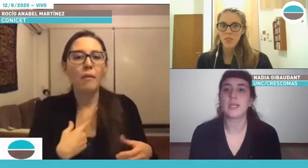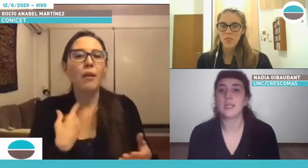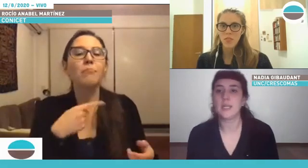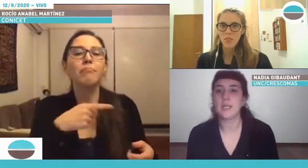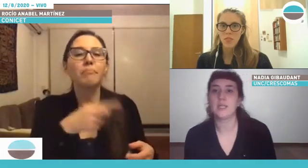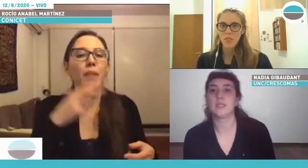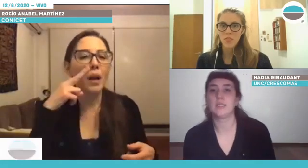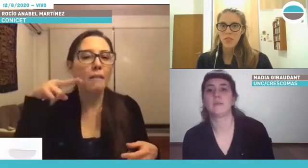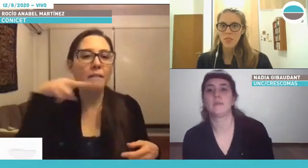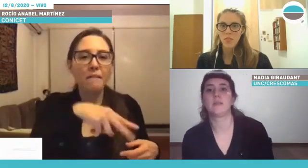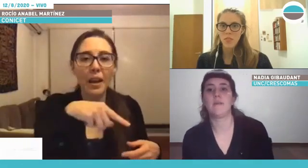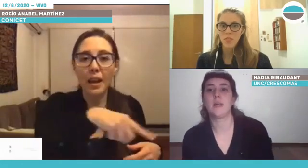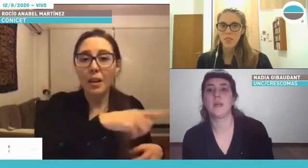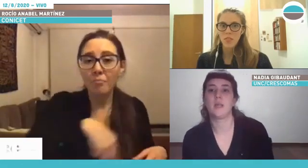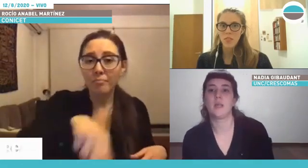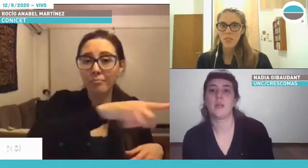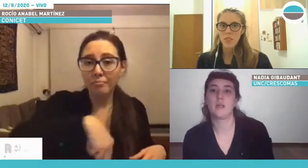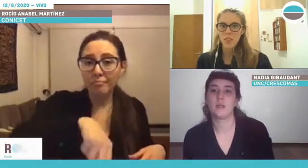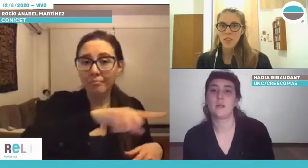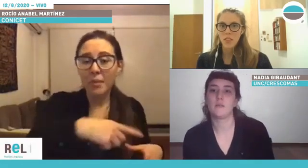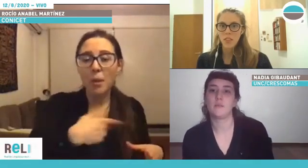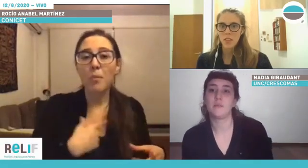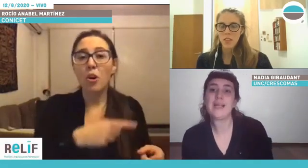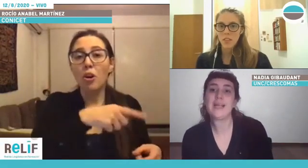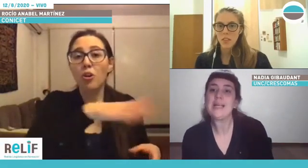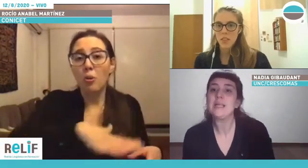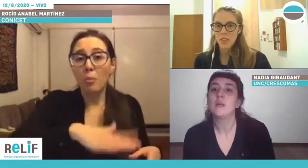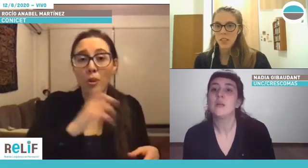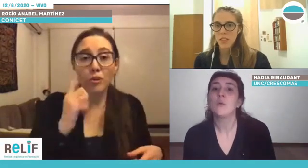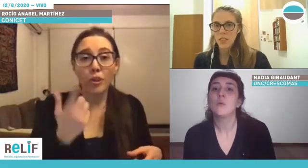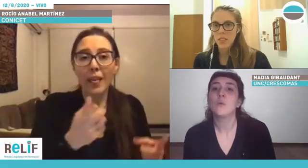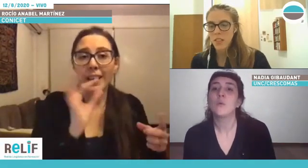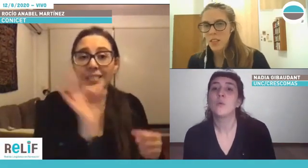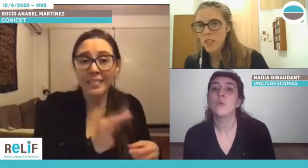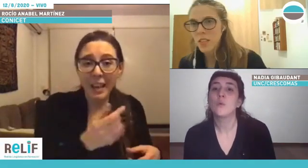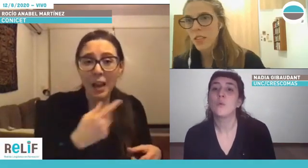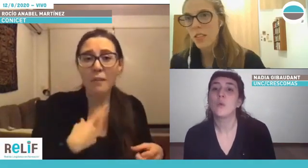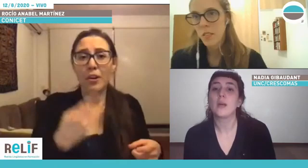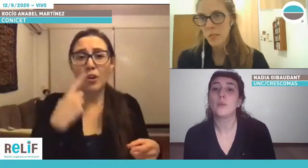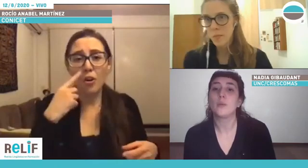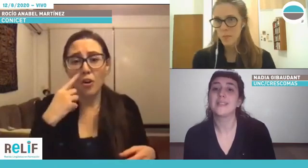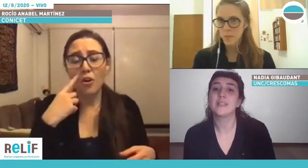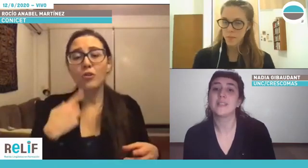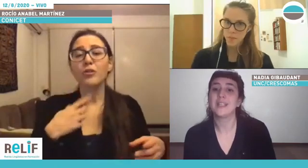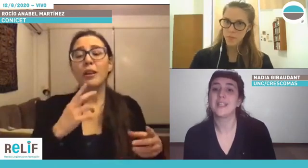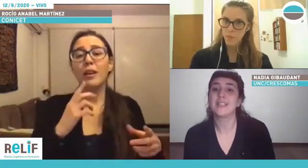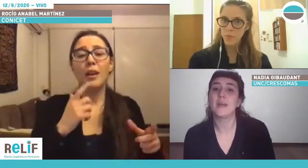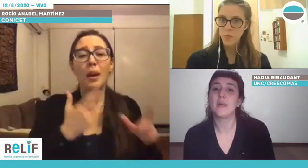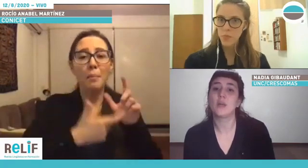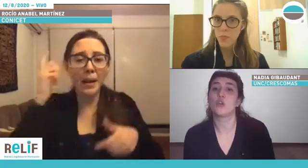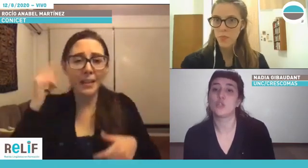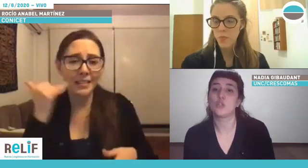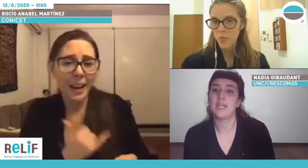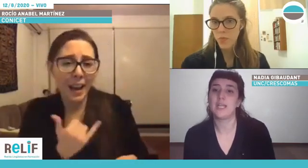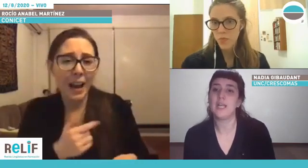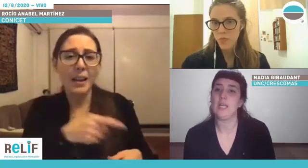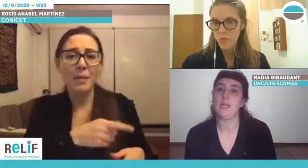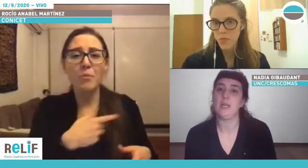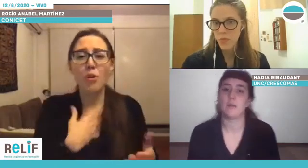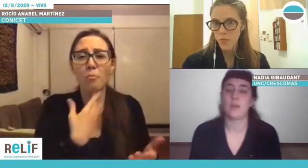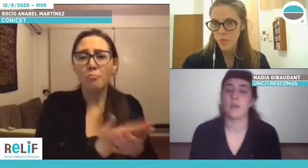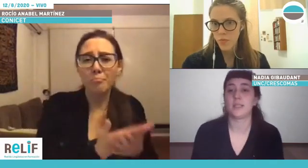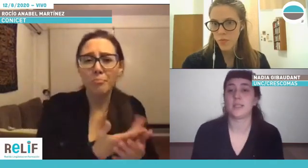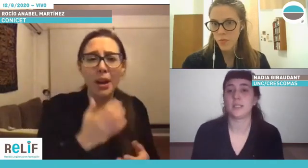tiene estrategias, sabe ver. La comunidad sorda